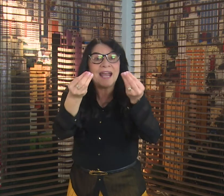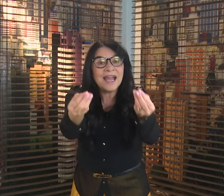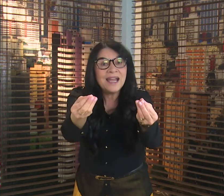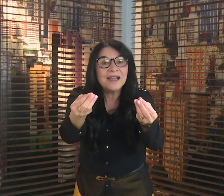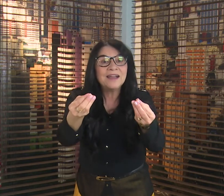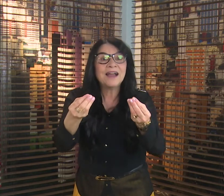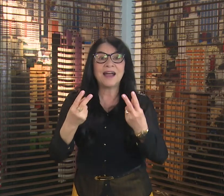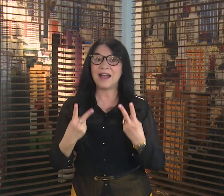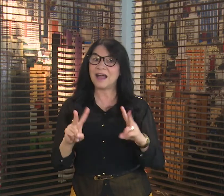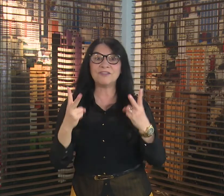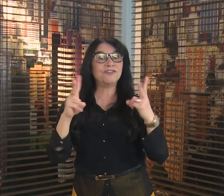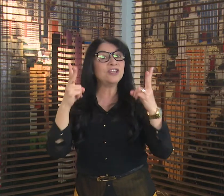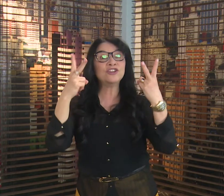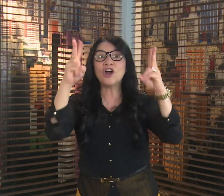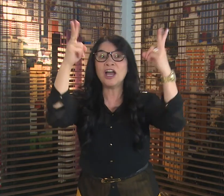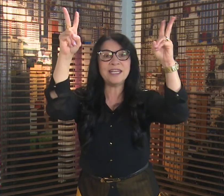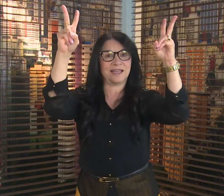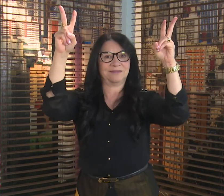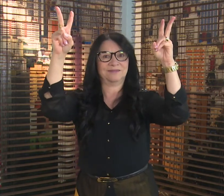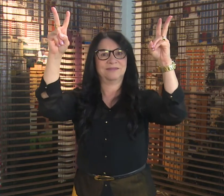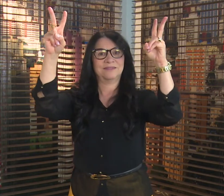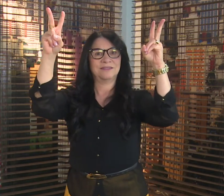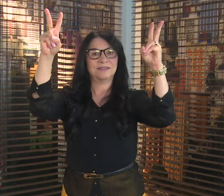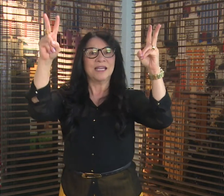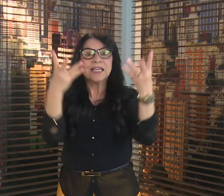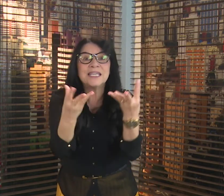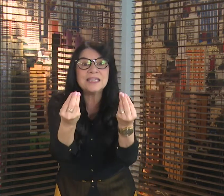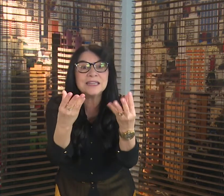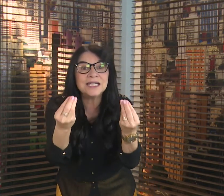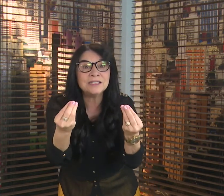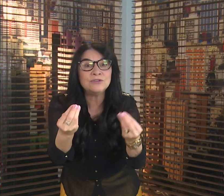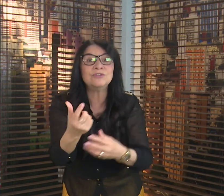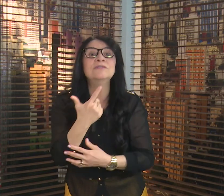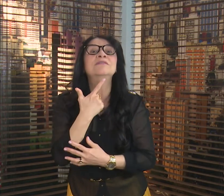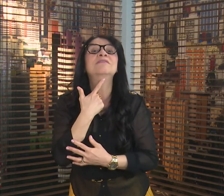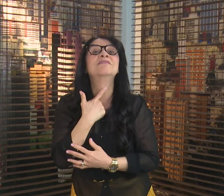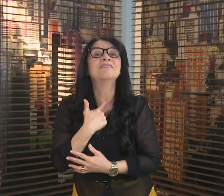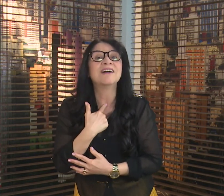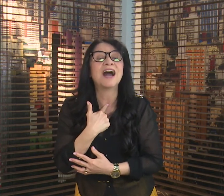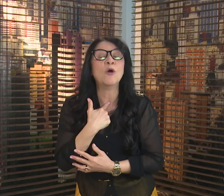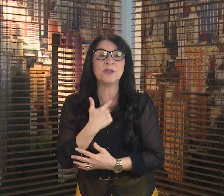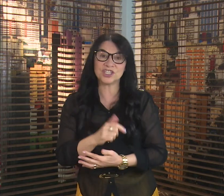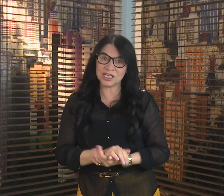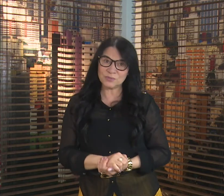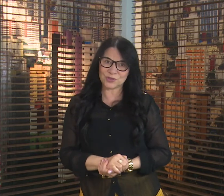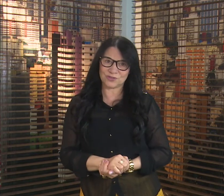dará a vitória que tanto almejamos.